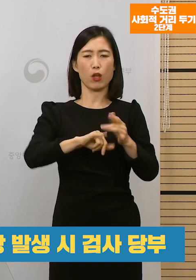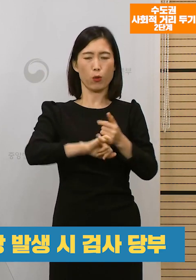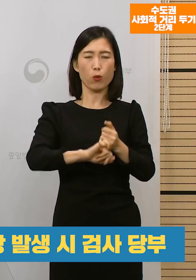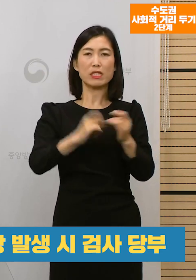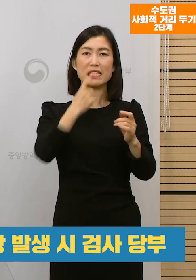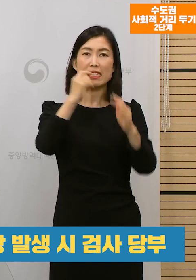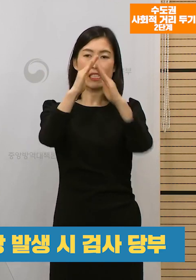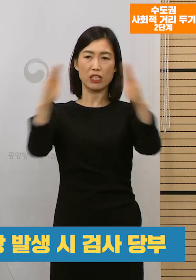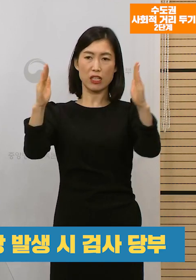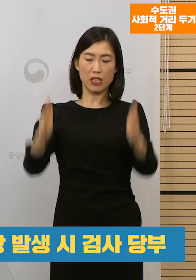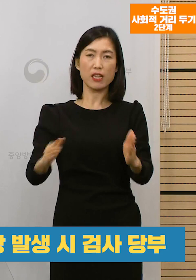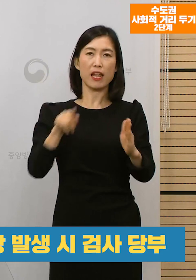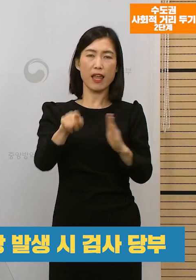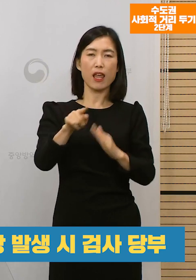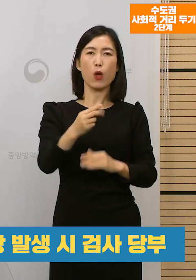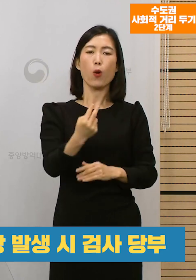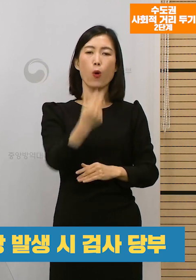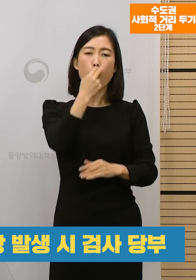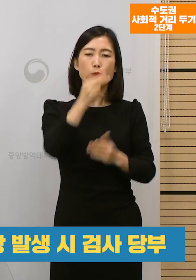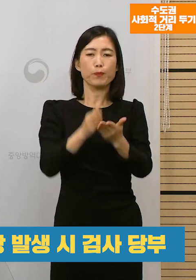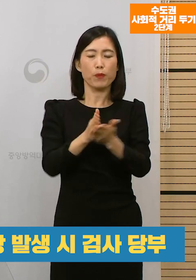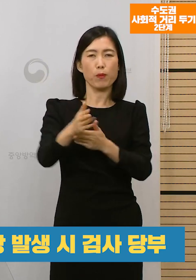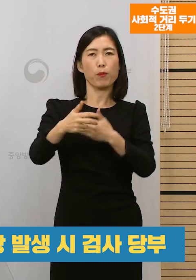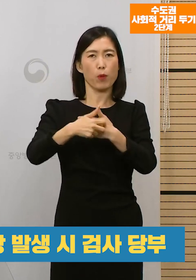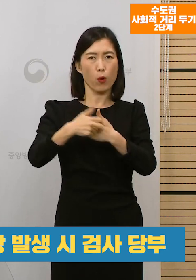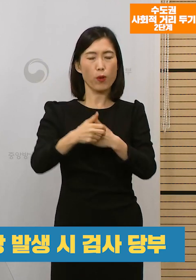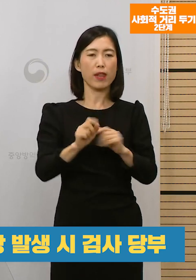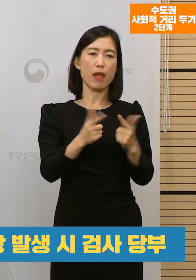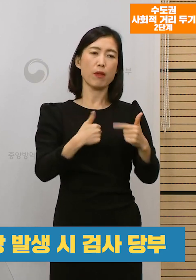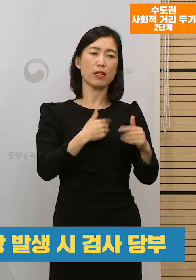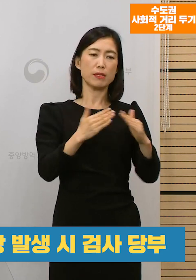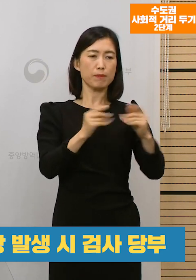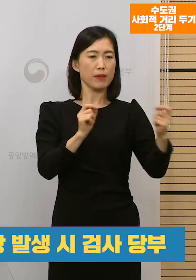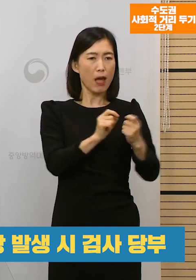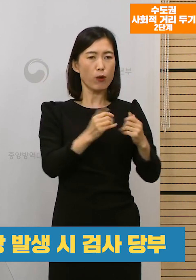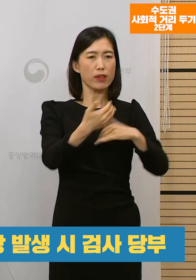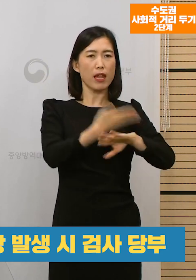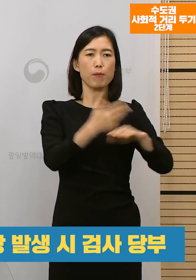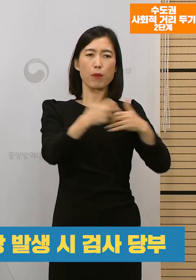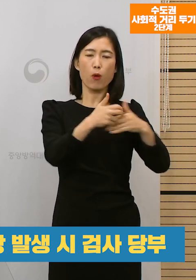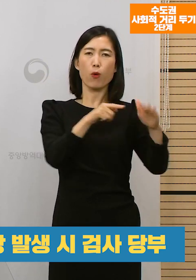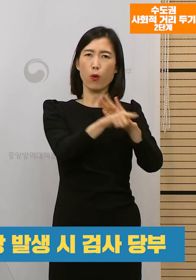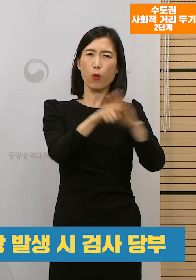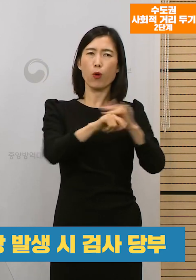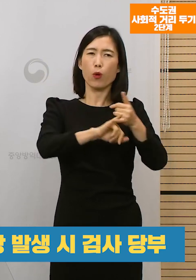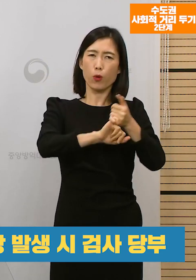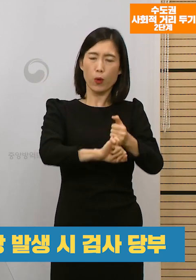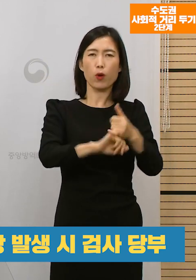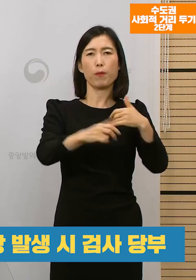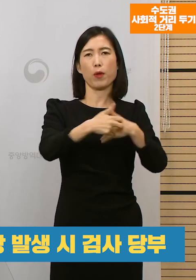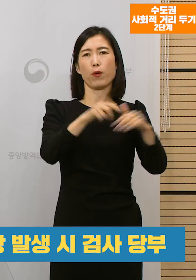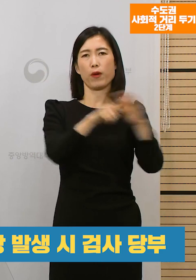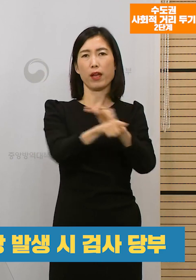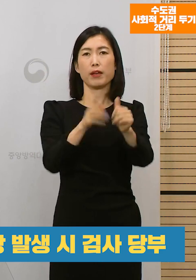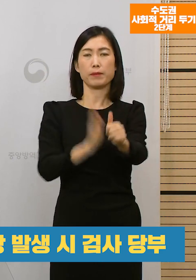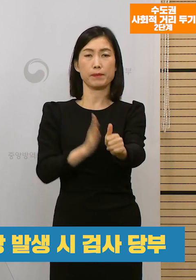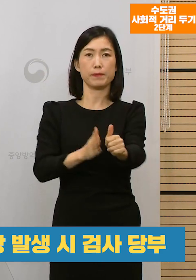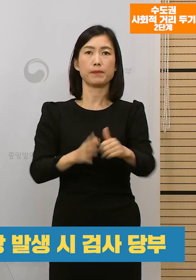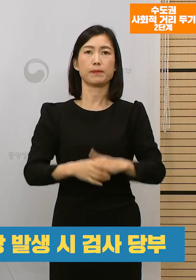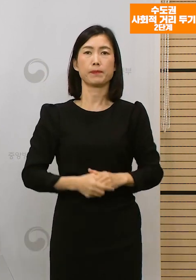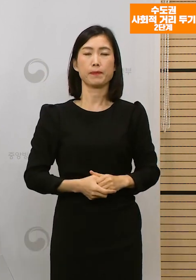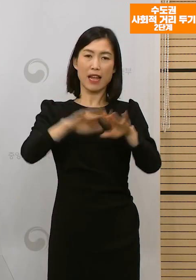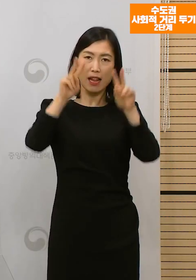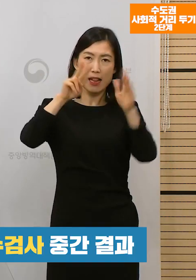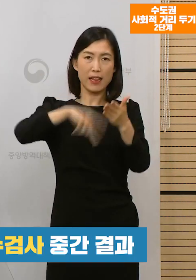선별진료소, 호흡기 전담 클리닉, 그리고 가까운 의료기관에서 진료나 검사를 받아주실 것을